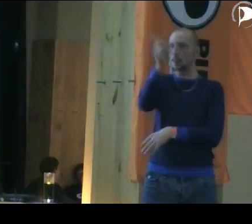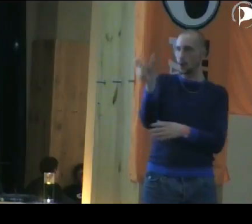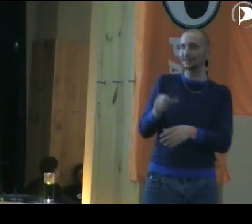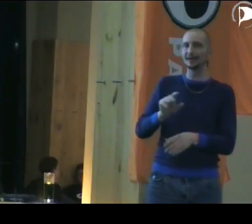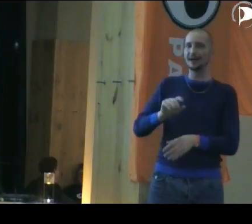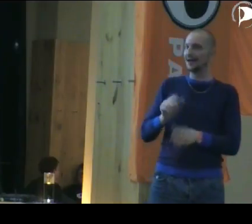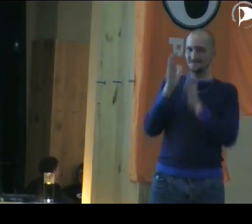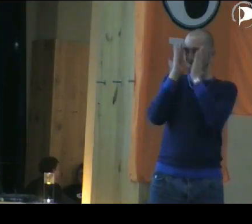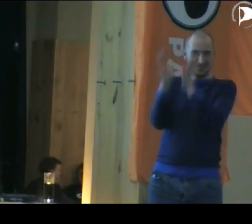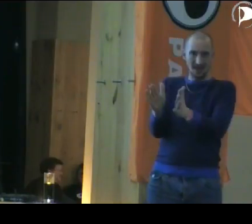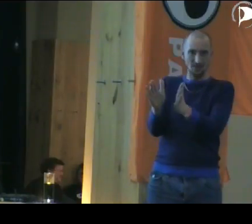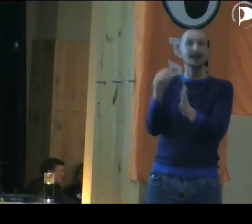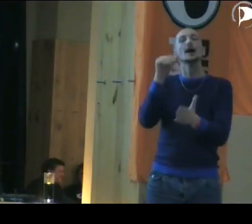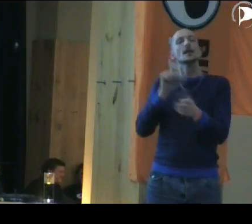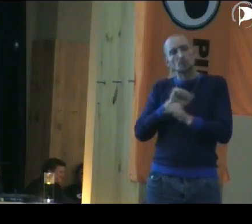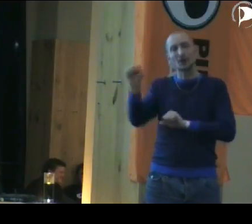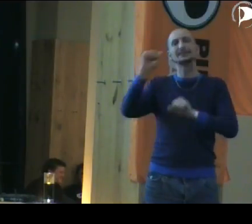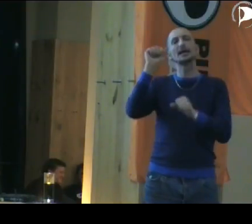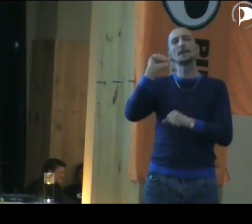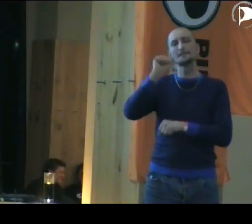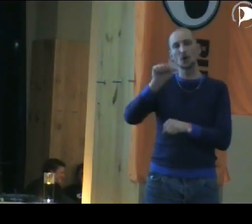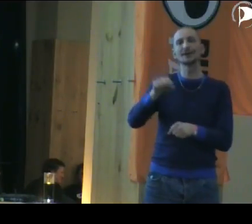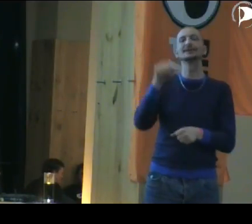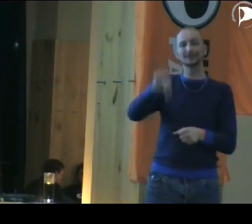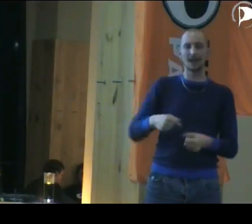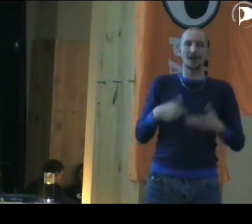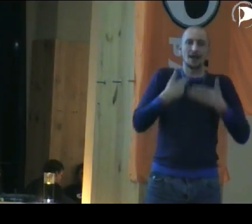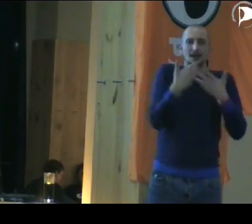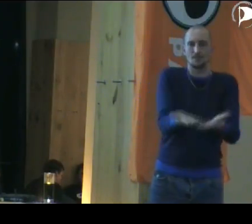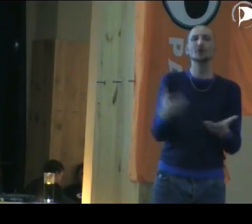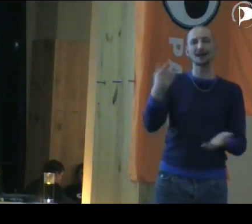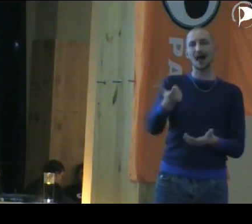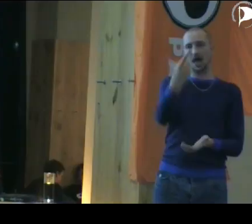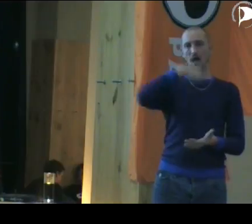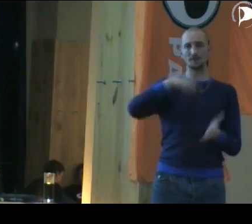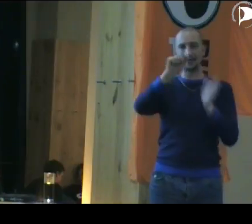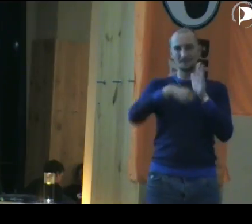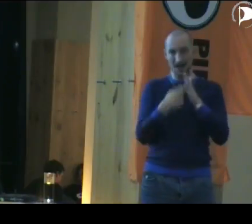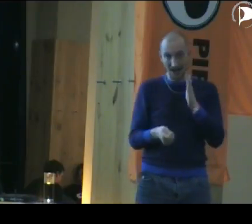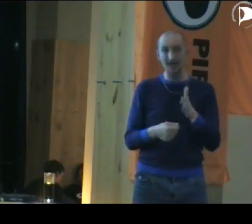bringt ich wollte trotzdem die möglichkeit zu wählen und er